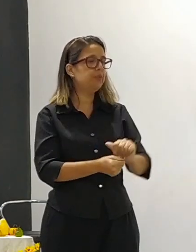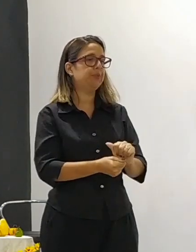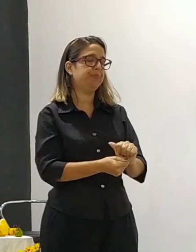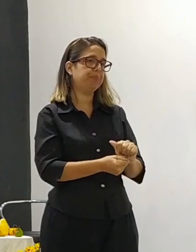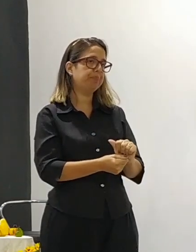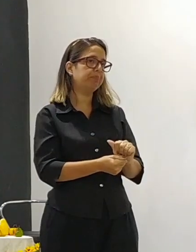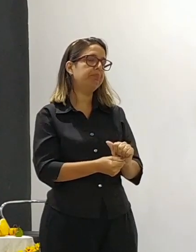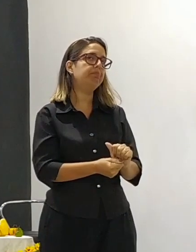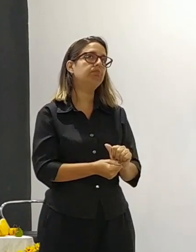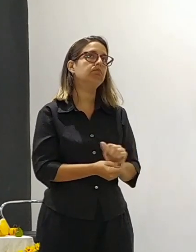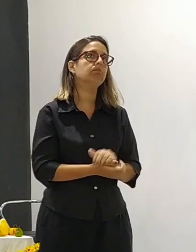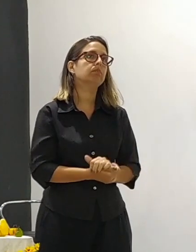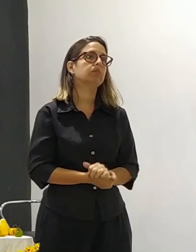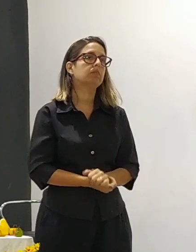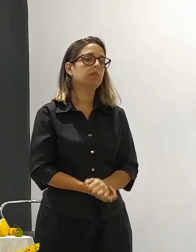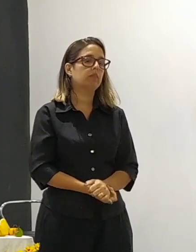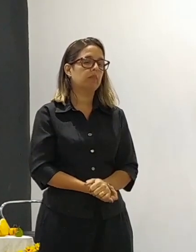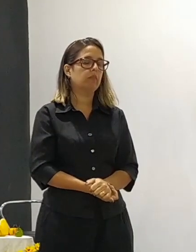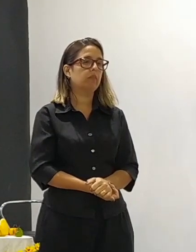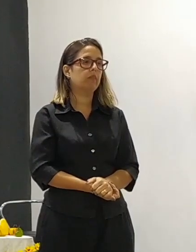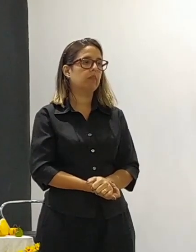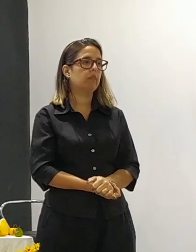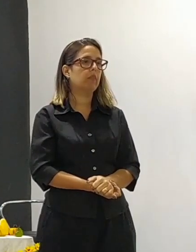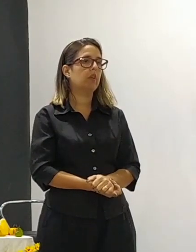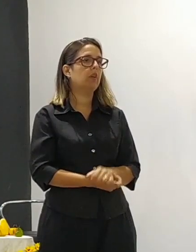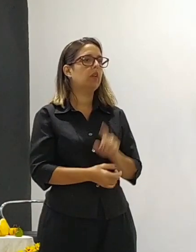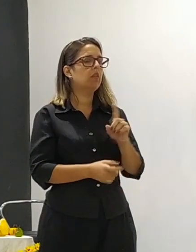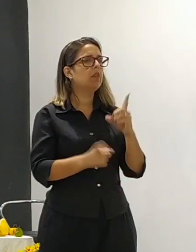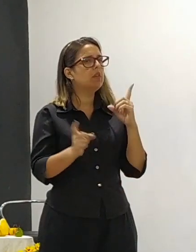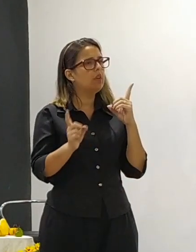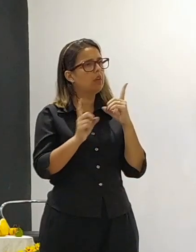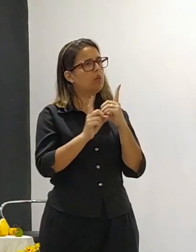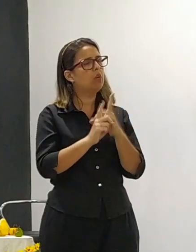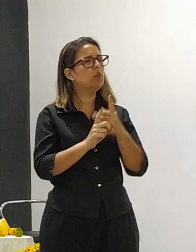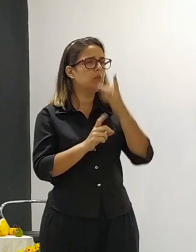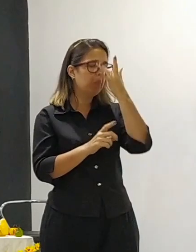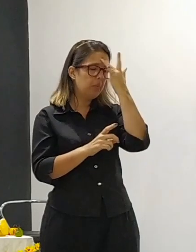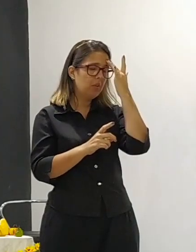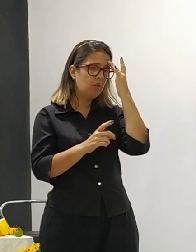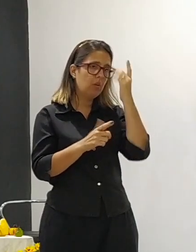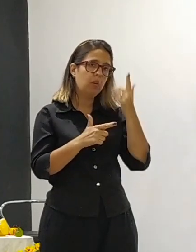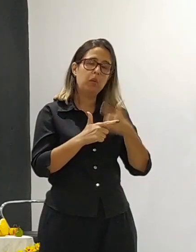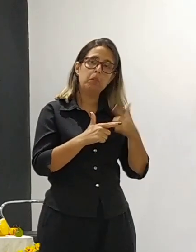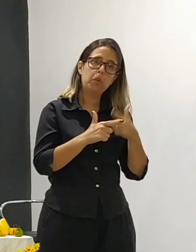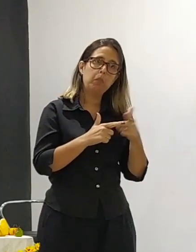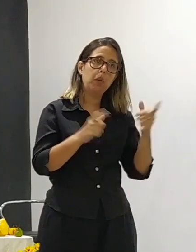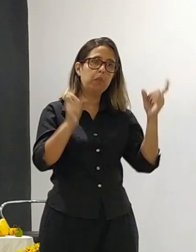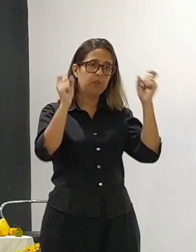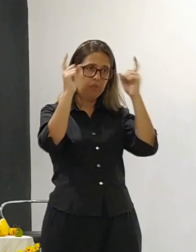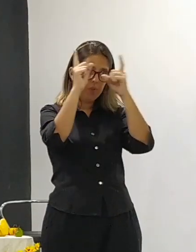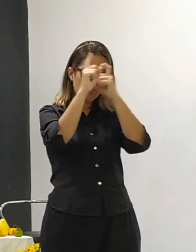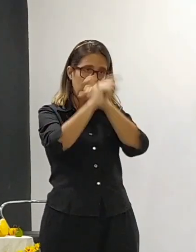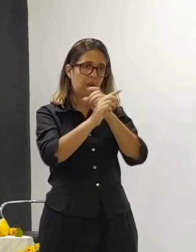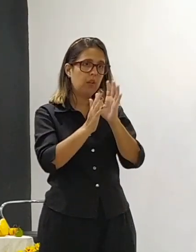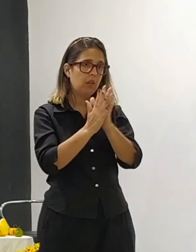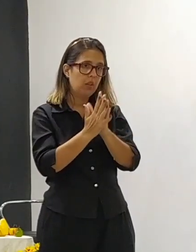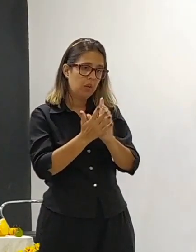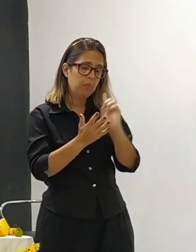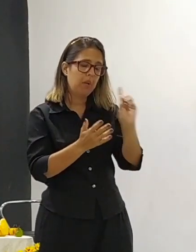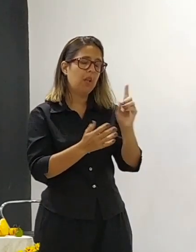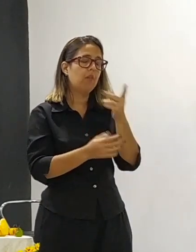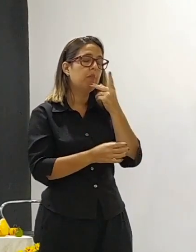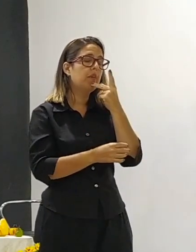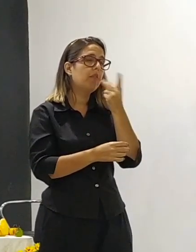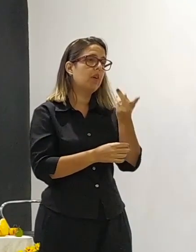desta mesma palavra. Então, quando você encontra com alguém com problema, com dificuldade, e você tem a palavra na tua boca para